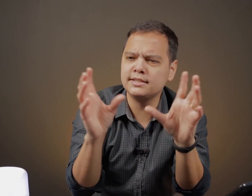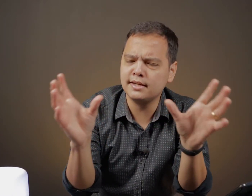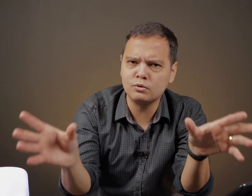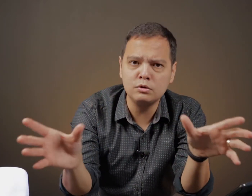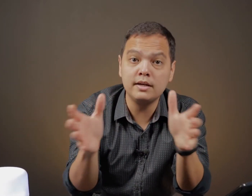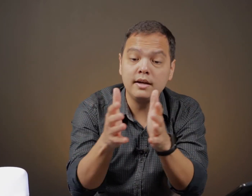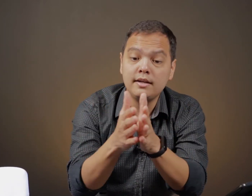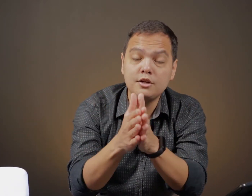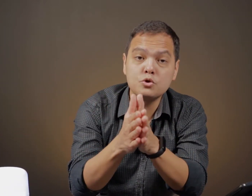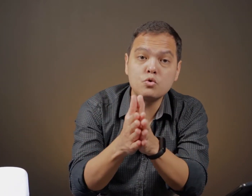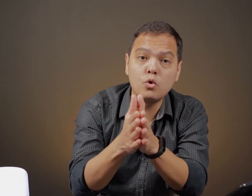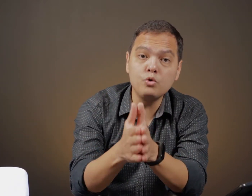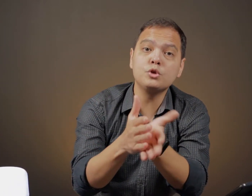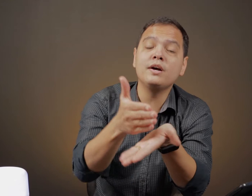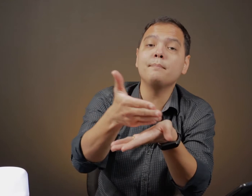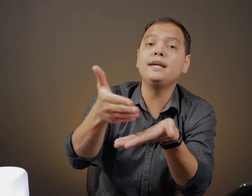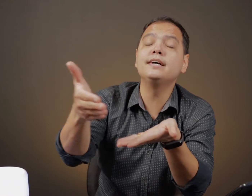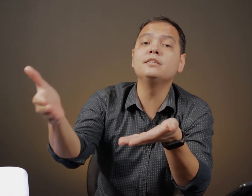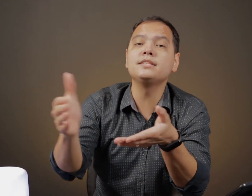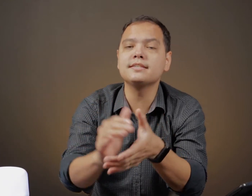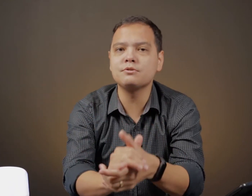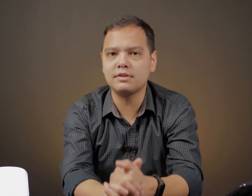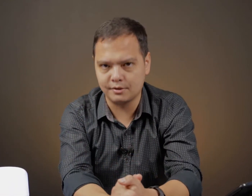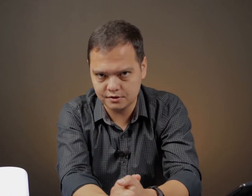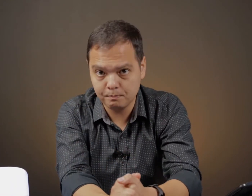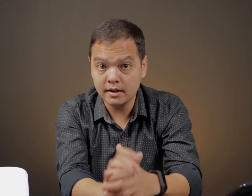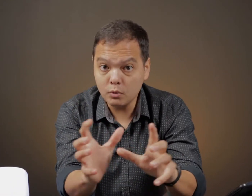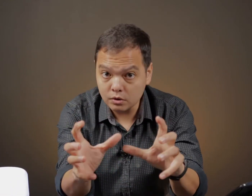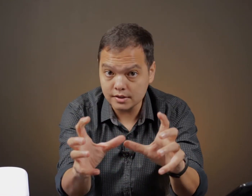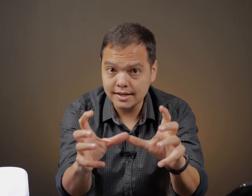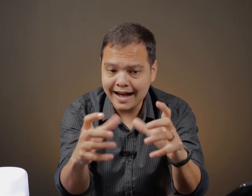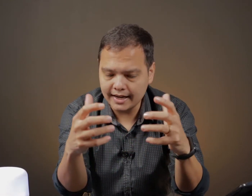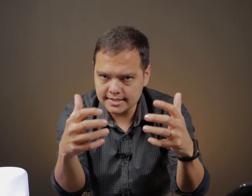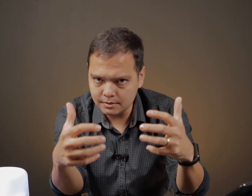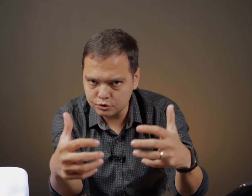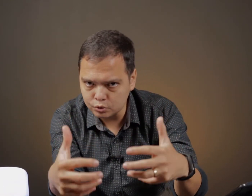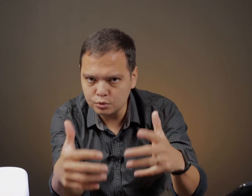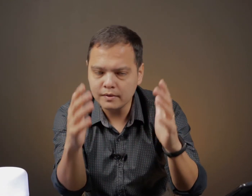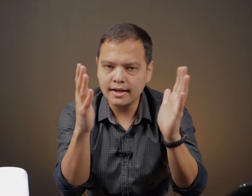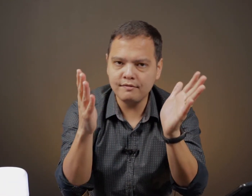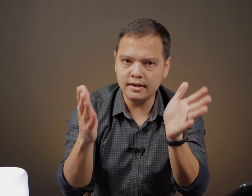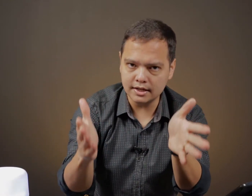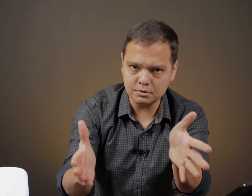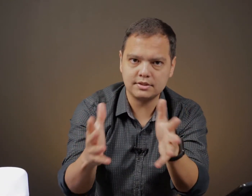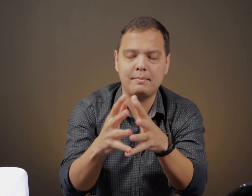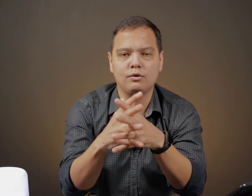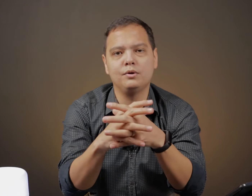terceira turma, e a gente continua replicando esses resultados. E quando nós analisamos tudo, refinamos a